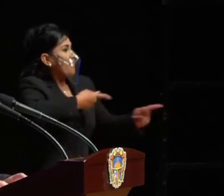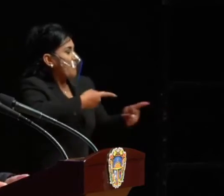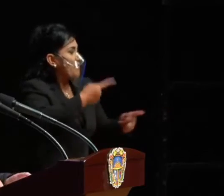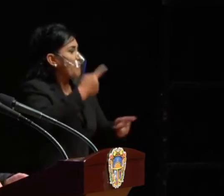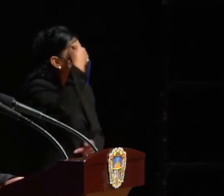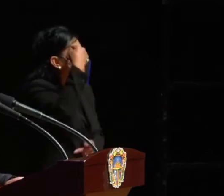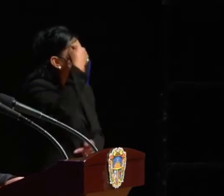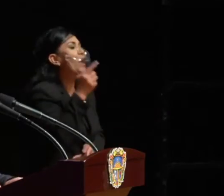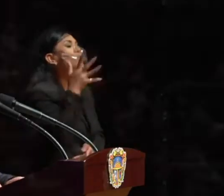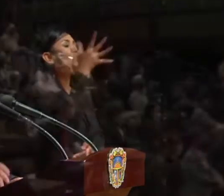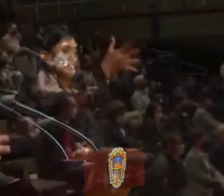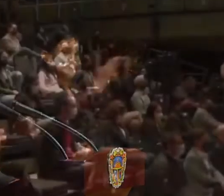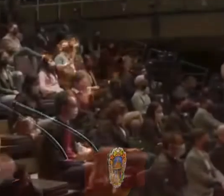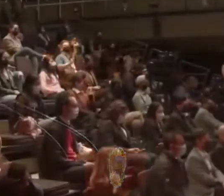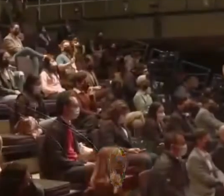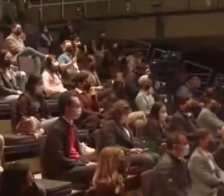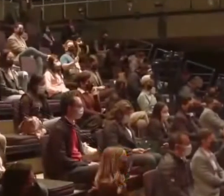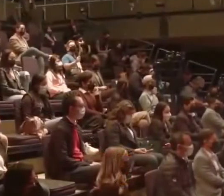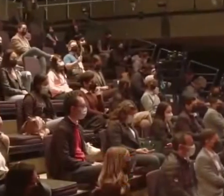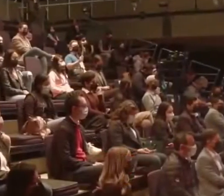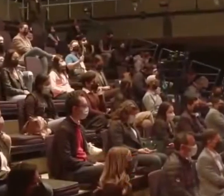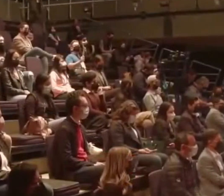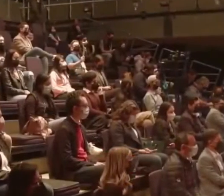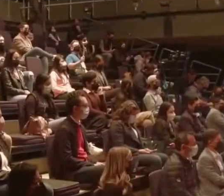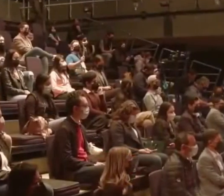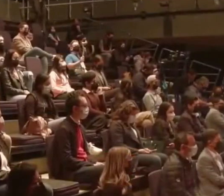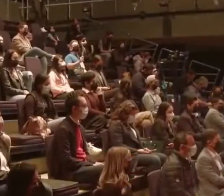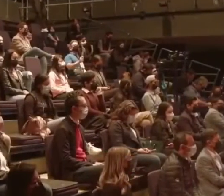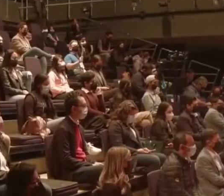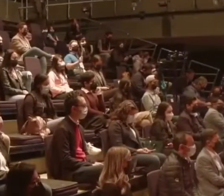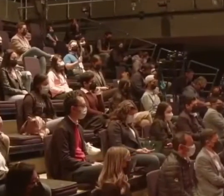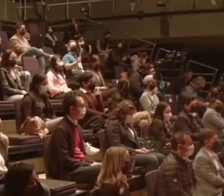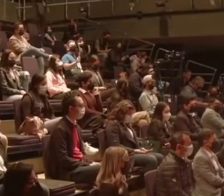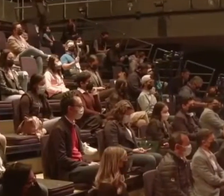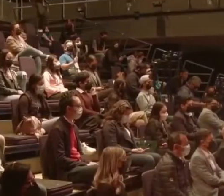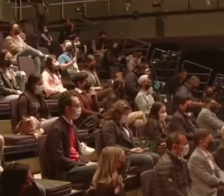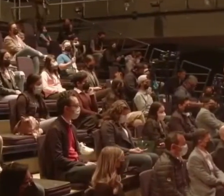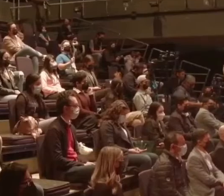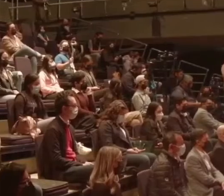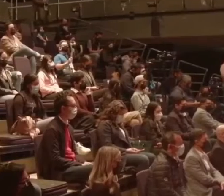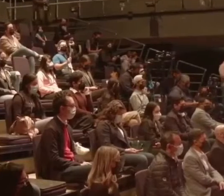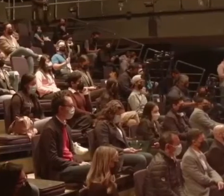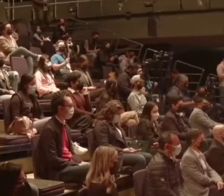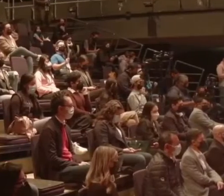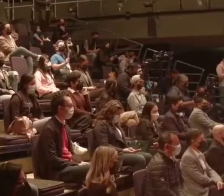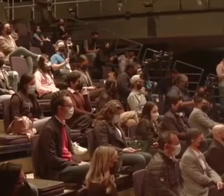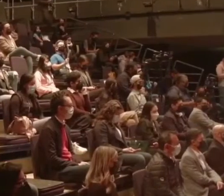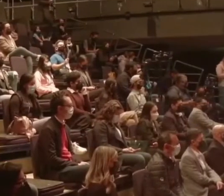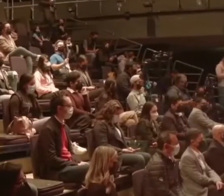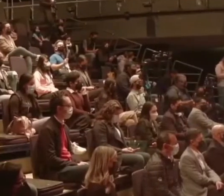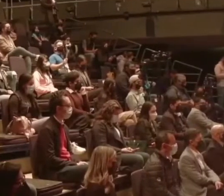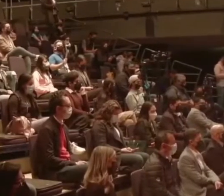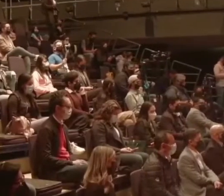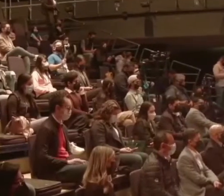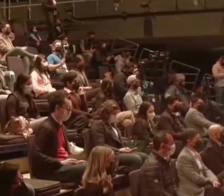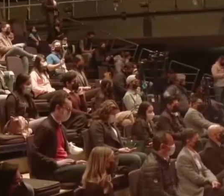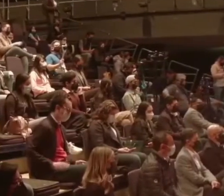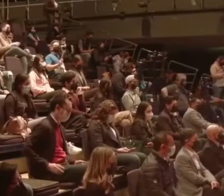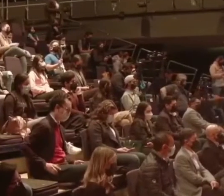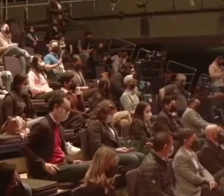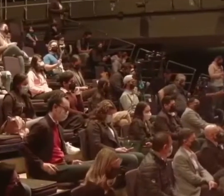ese futuro. Los 3 estudios que generaron estas universidades coincidieron en varios